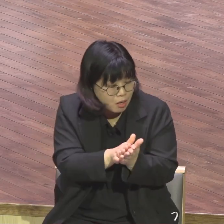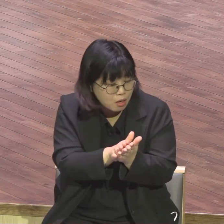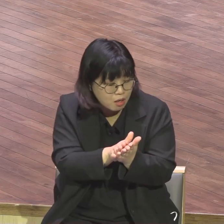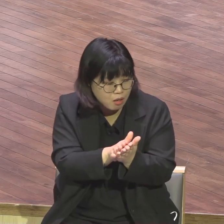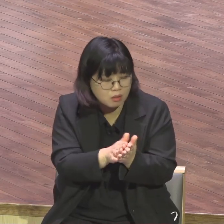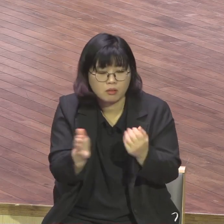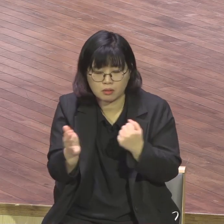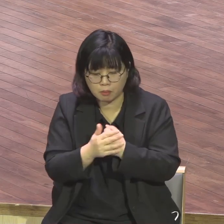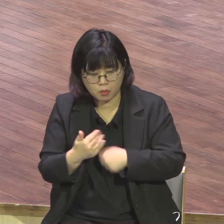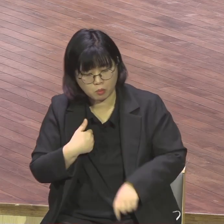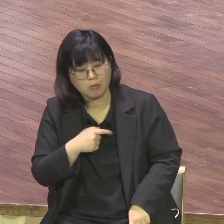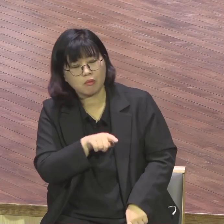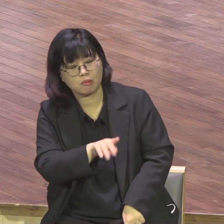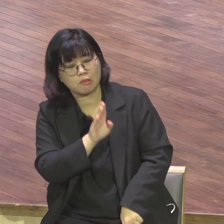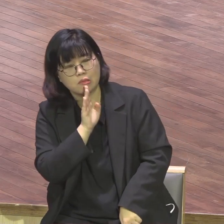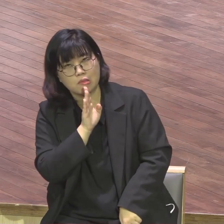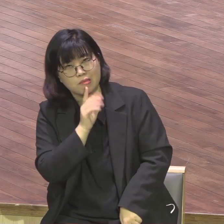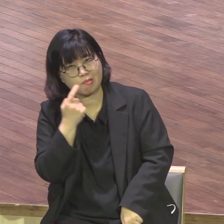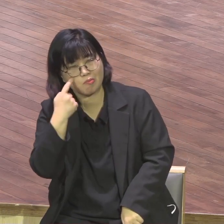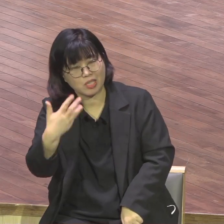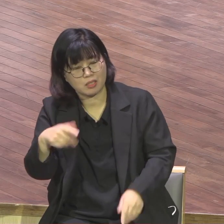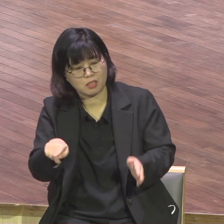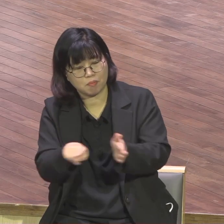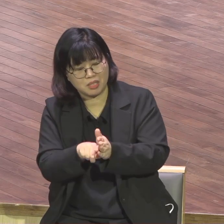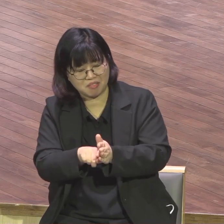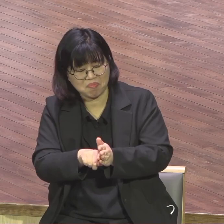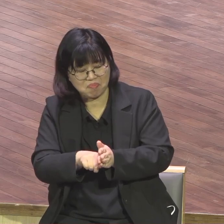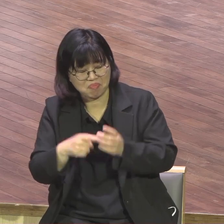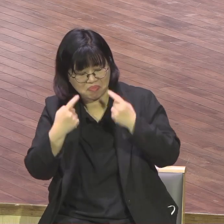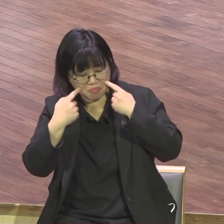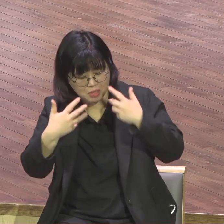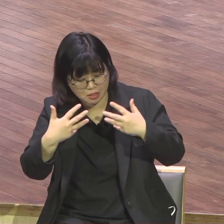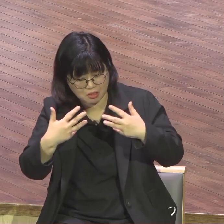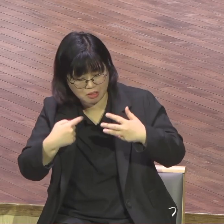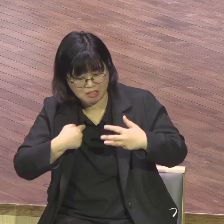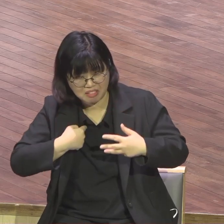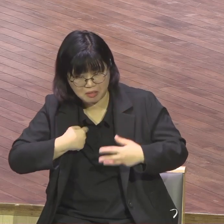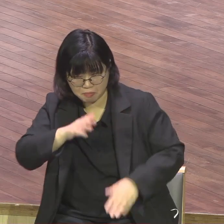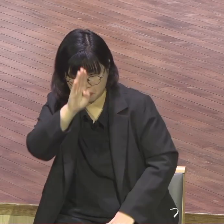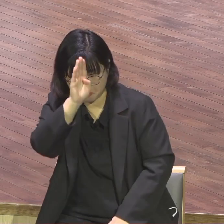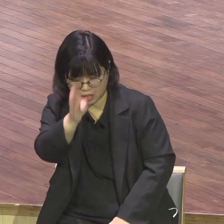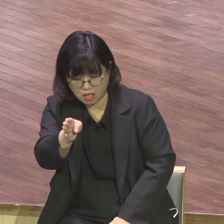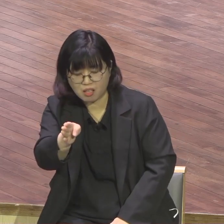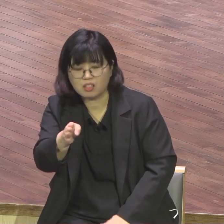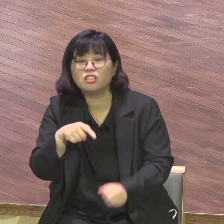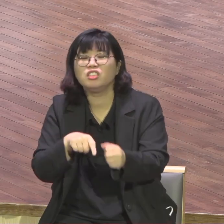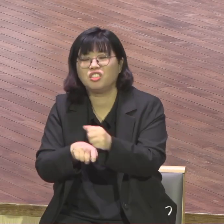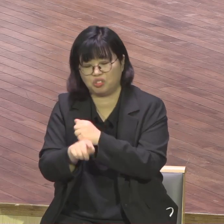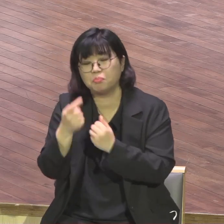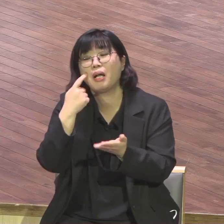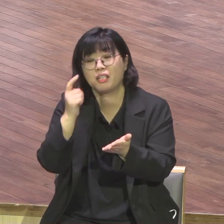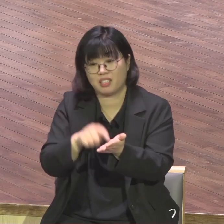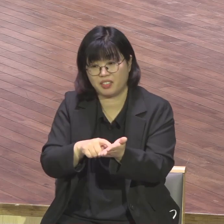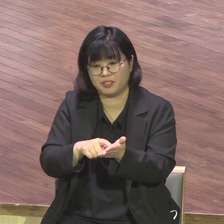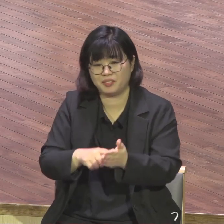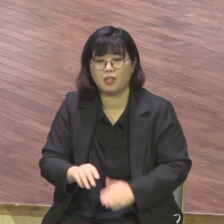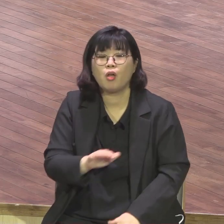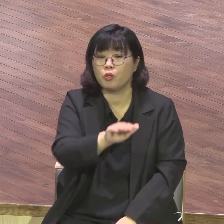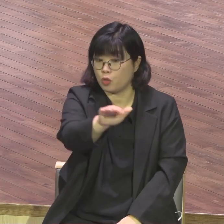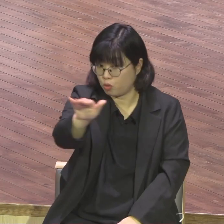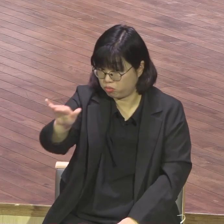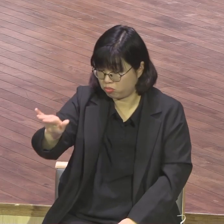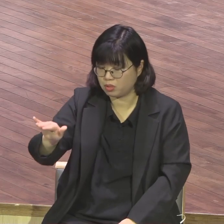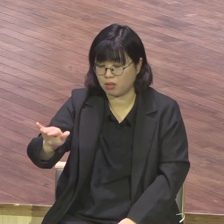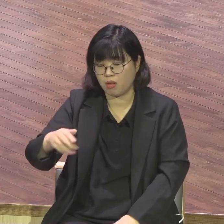받으시기 바랍니다. 여러분이 예배 시간에 은혜를 받아야 주의를 하죠. 은혜 못 받으면 무슨 주의를 할 것이며, 그런 문제가 계속 발생하는